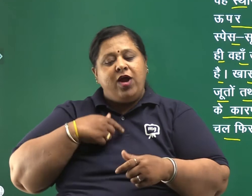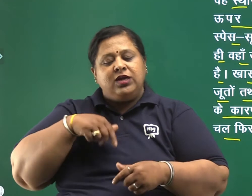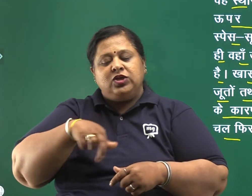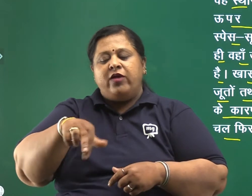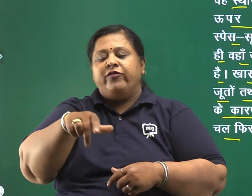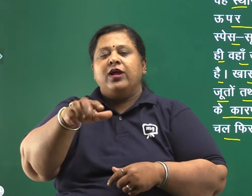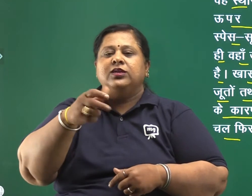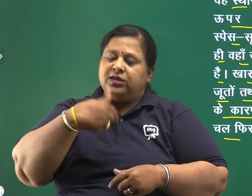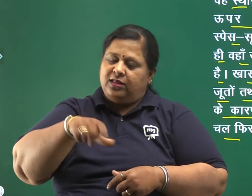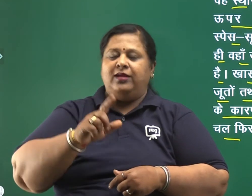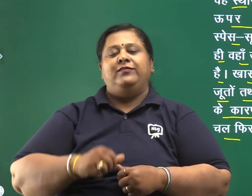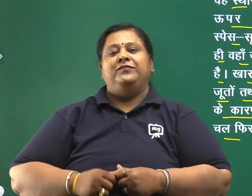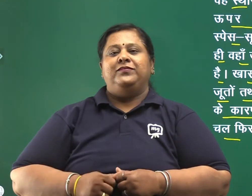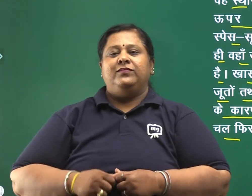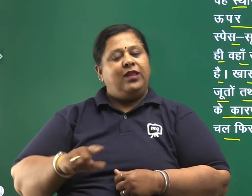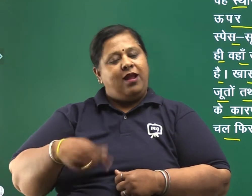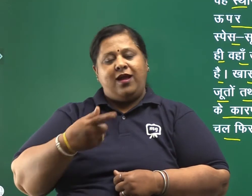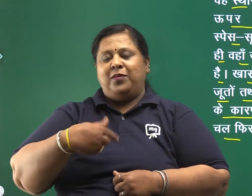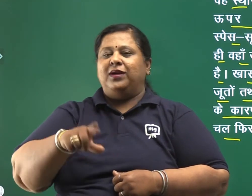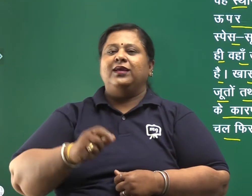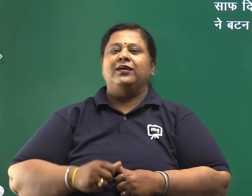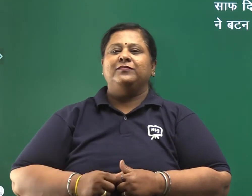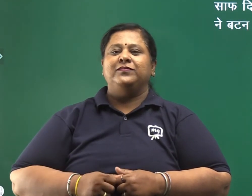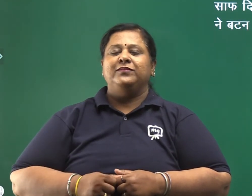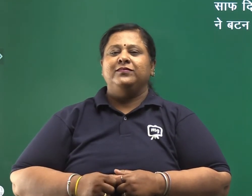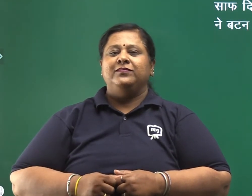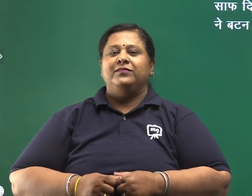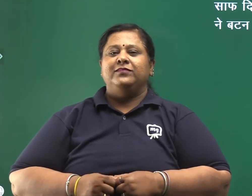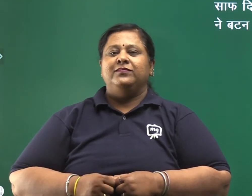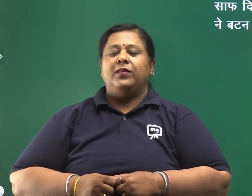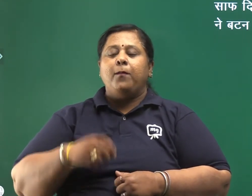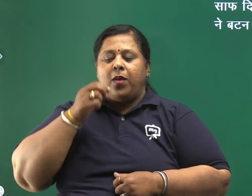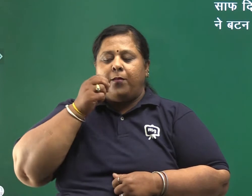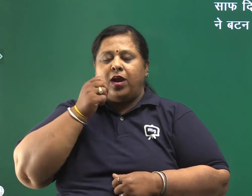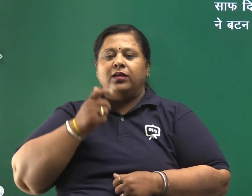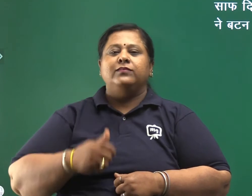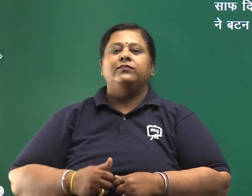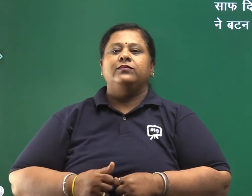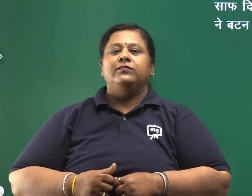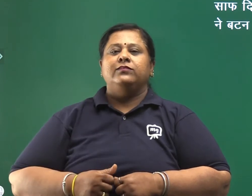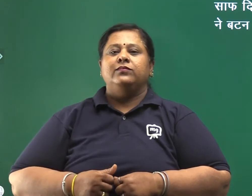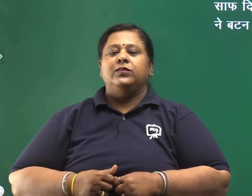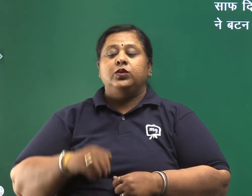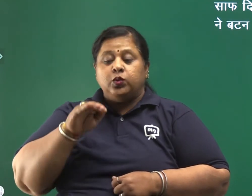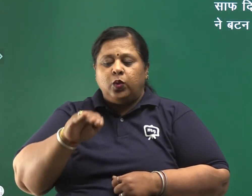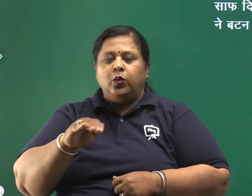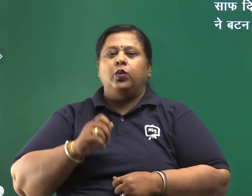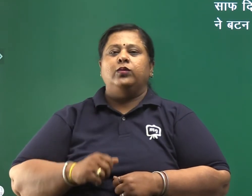फिरा जाता है। आगे बढ़ते हैं। पापा छोटू